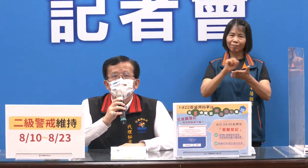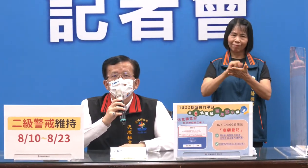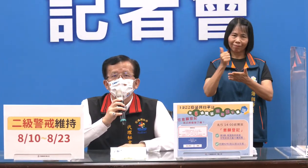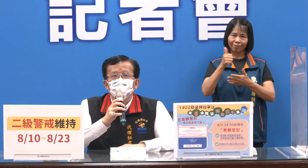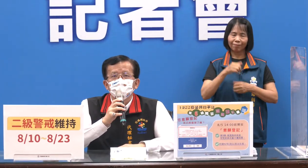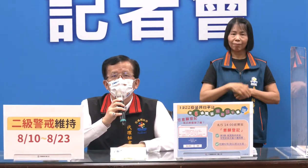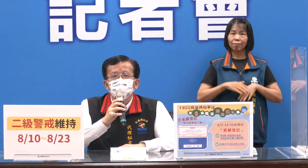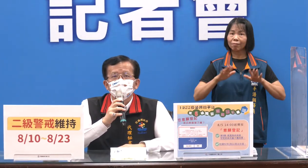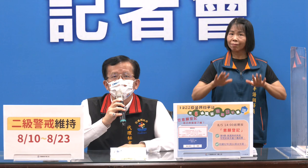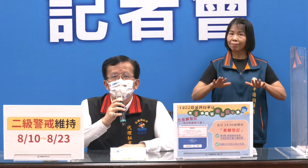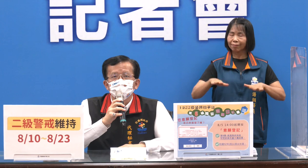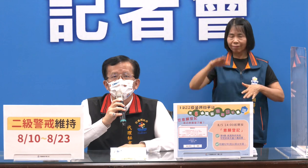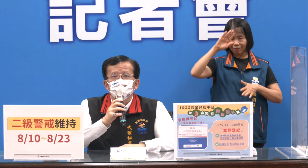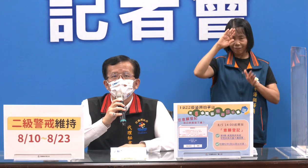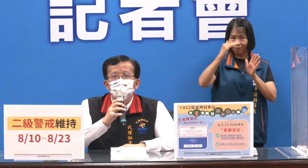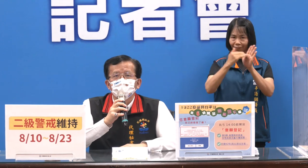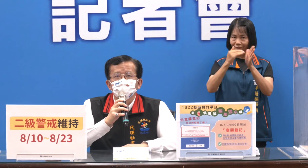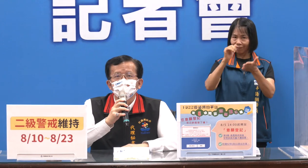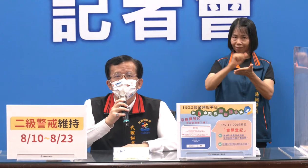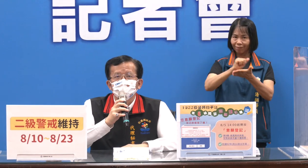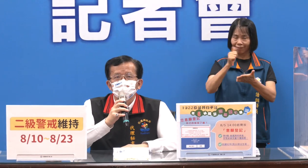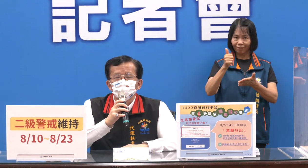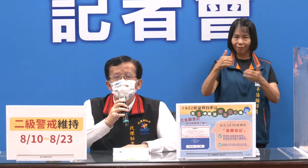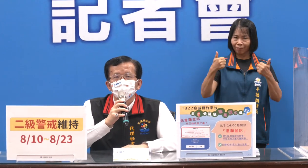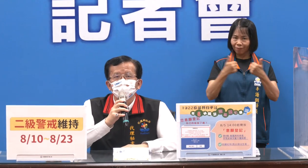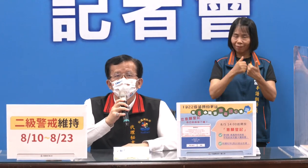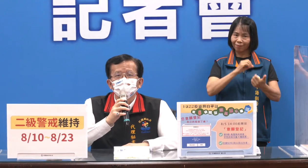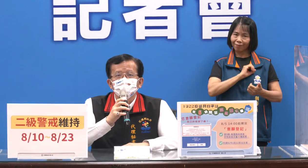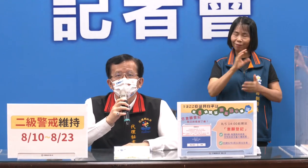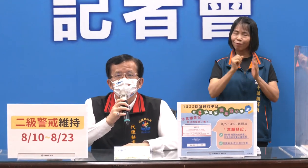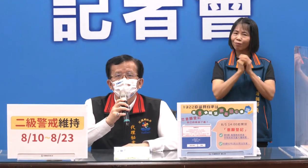友，今天防疫记者会到这边结